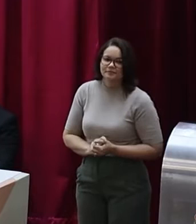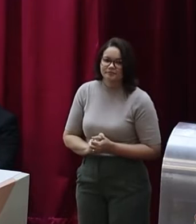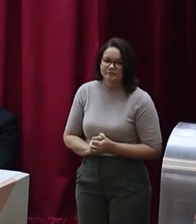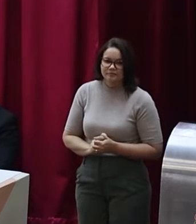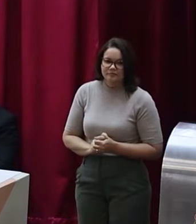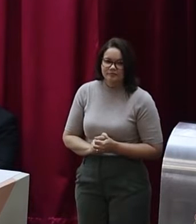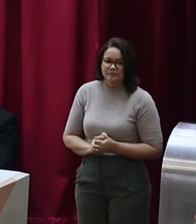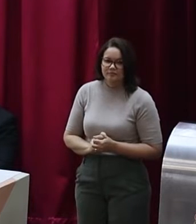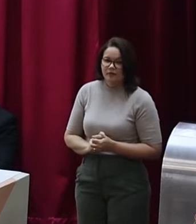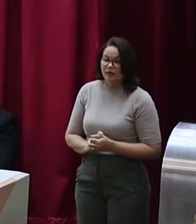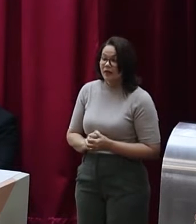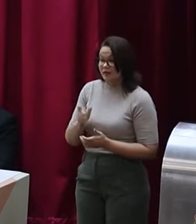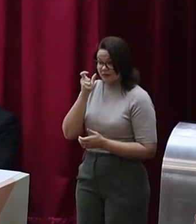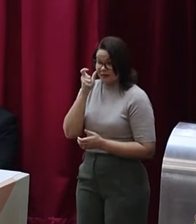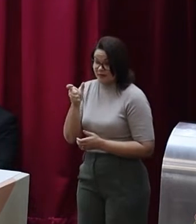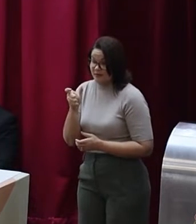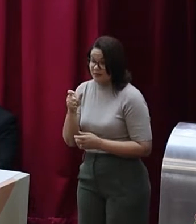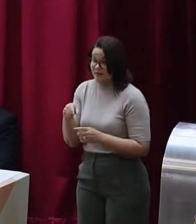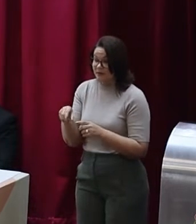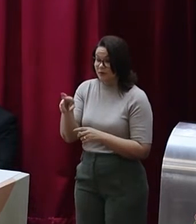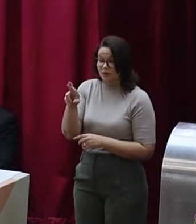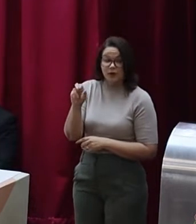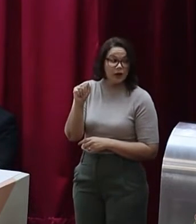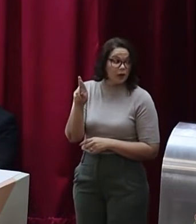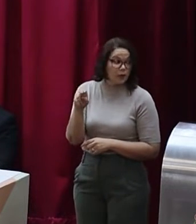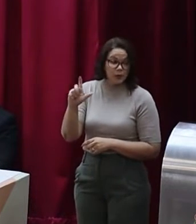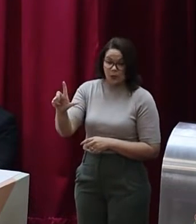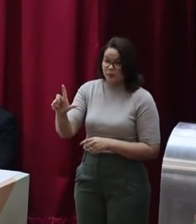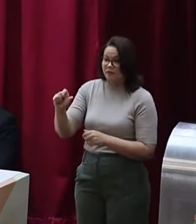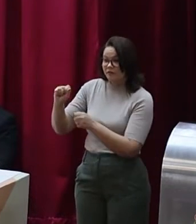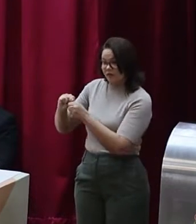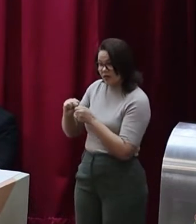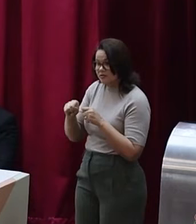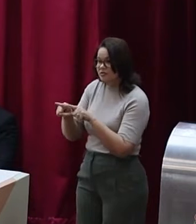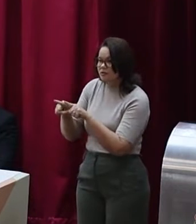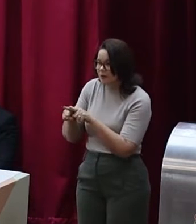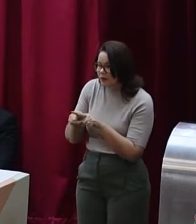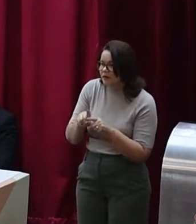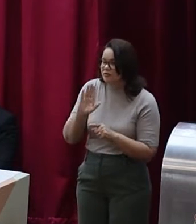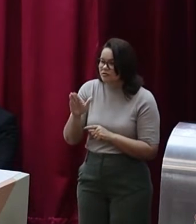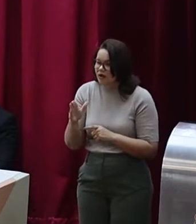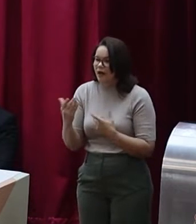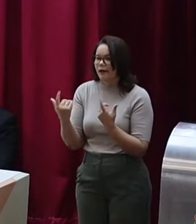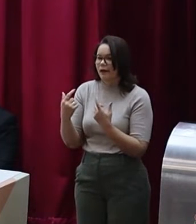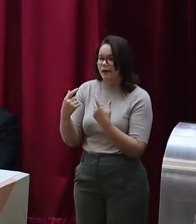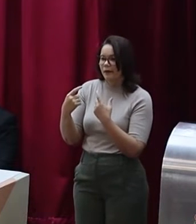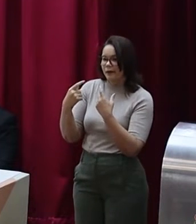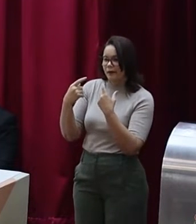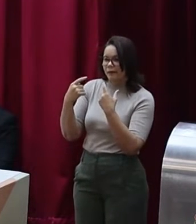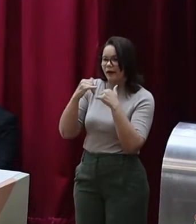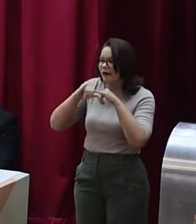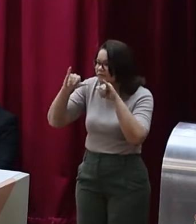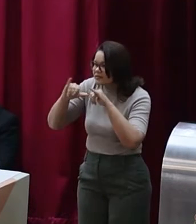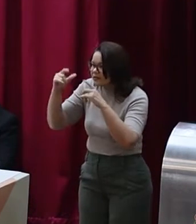que o Fogo Cruzado faz exatamente o que o Raul Santiago também faz, né, de levar evidências de violência para denunciar. Então,